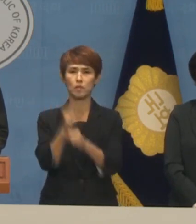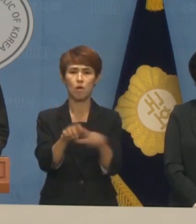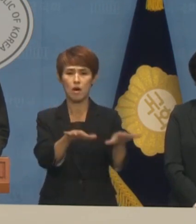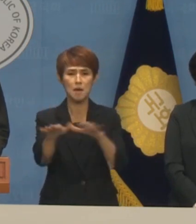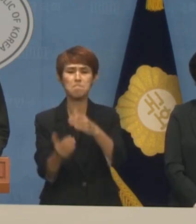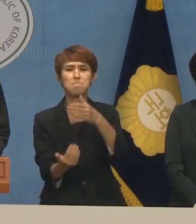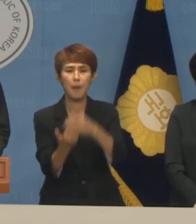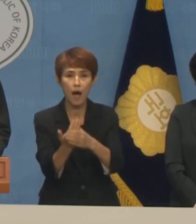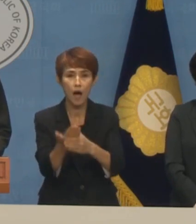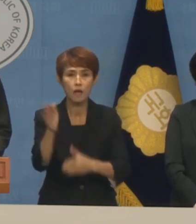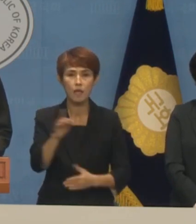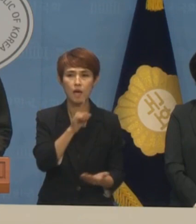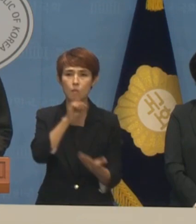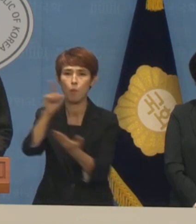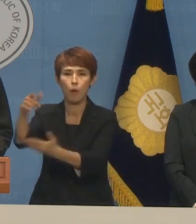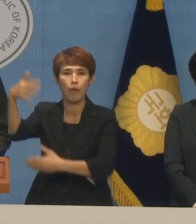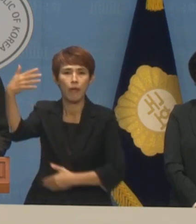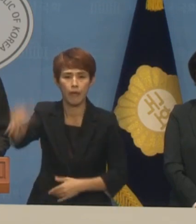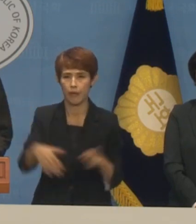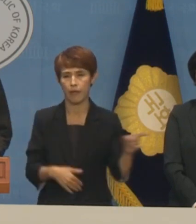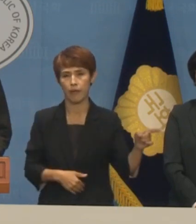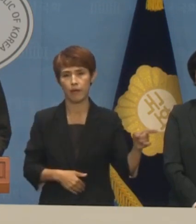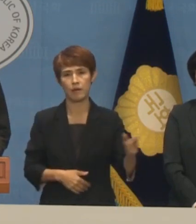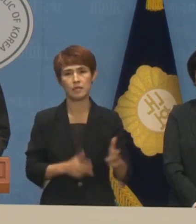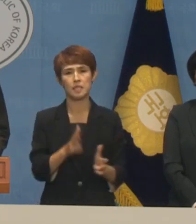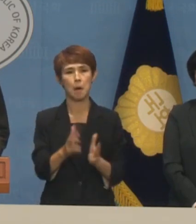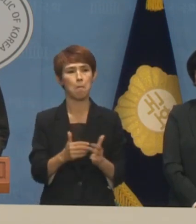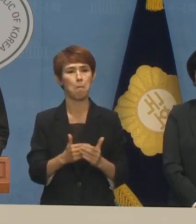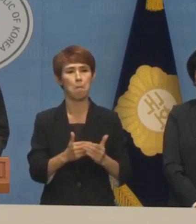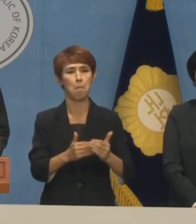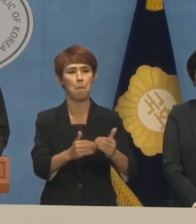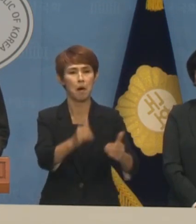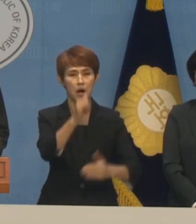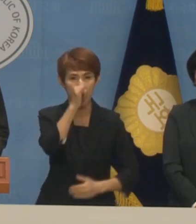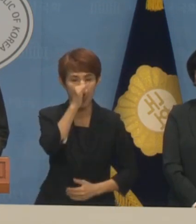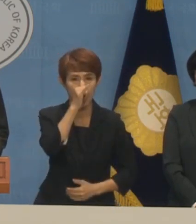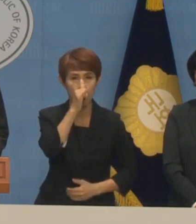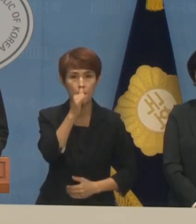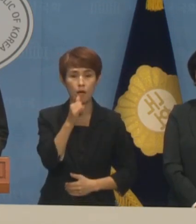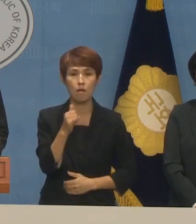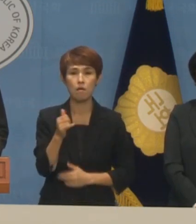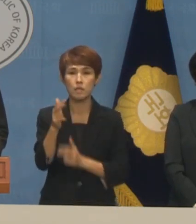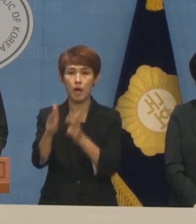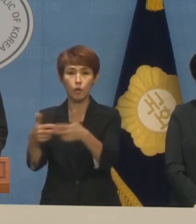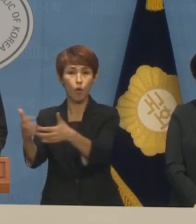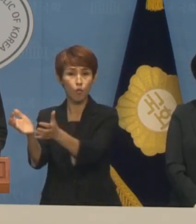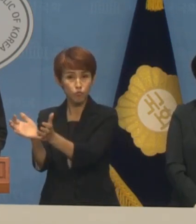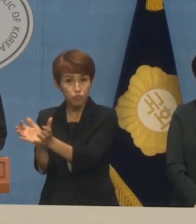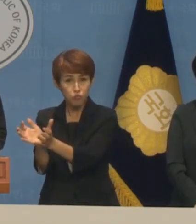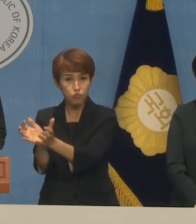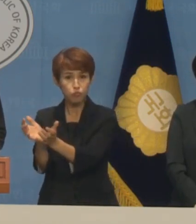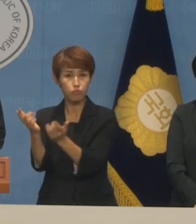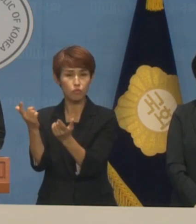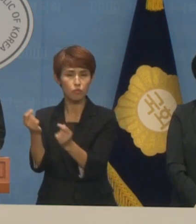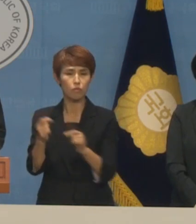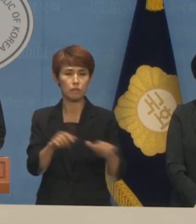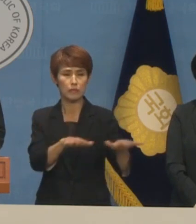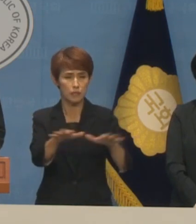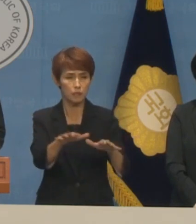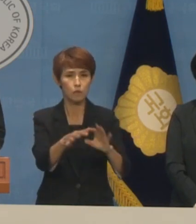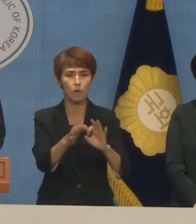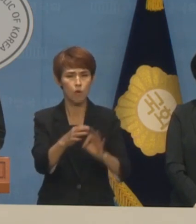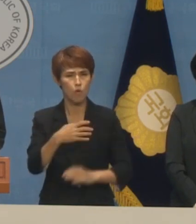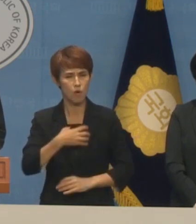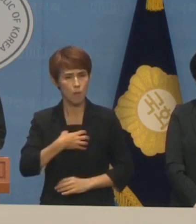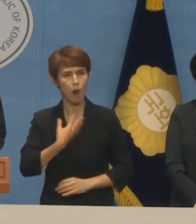제대로 보고하지 않았으며 사업 시행자를 관리 감독해야 할 산업부 역시 미소지진에 대한